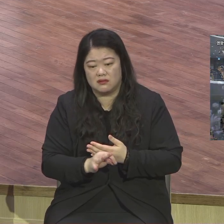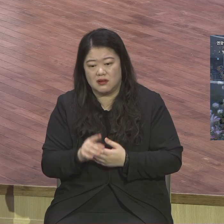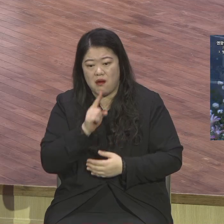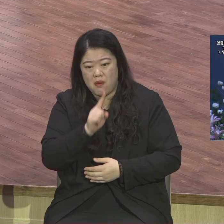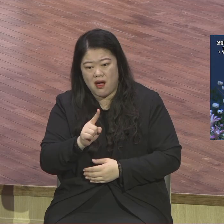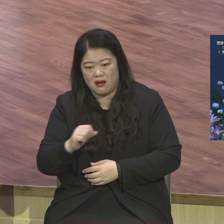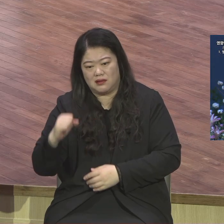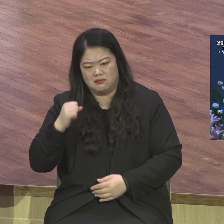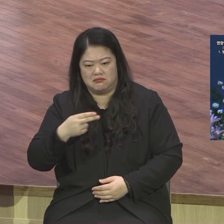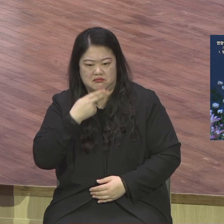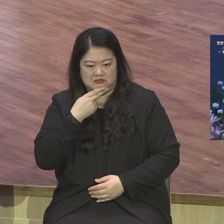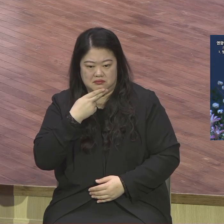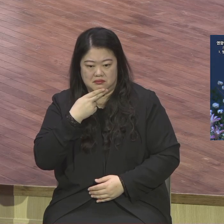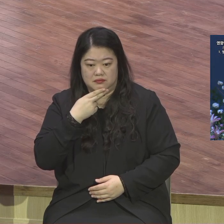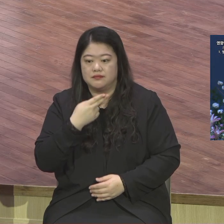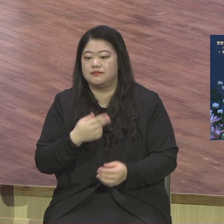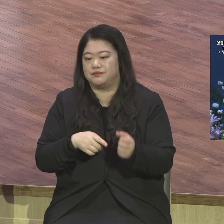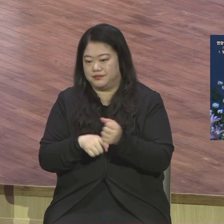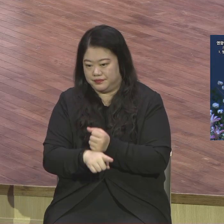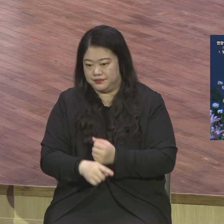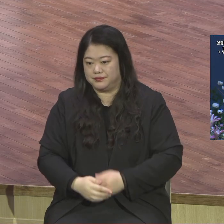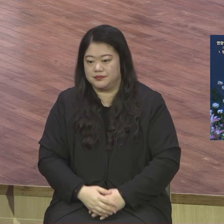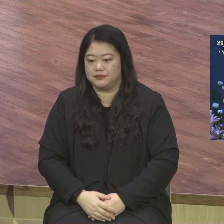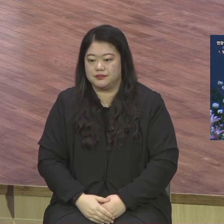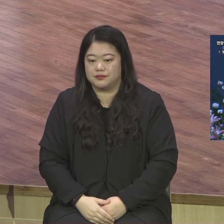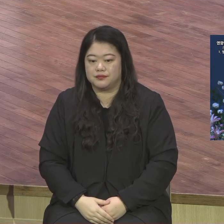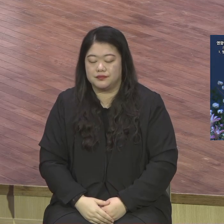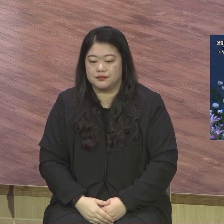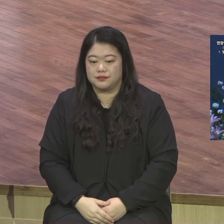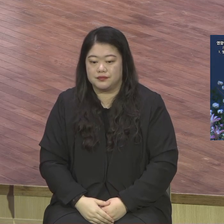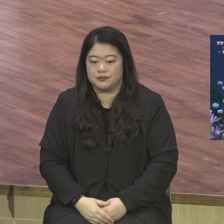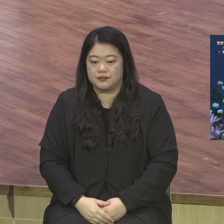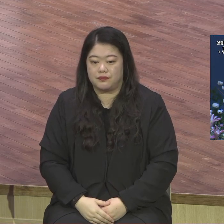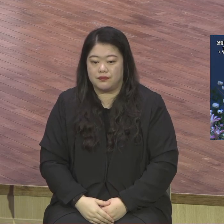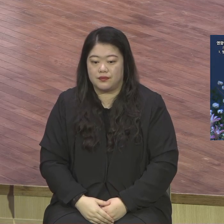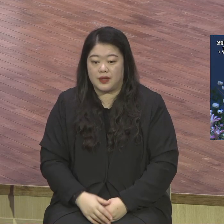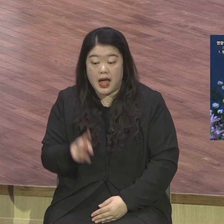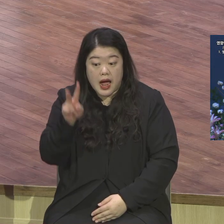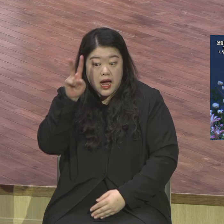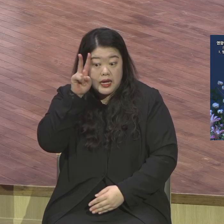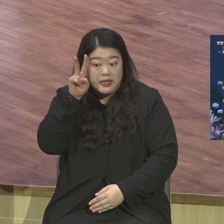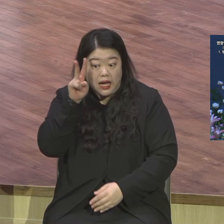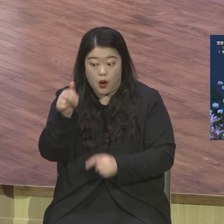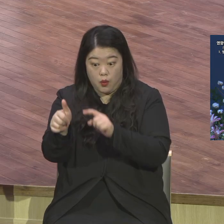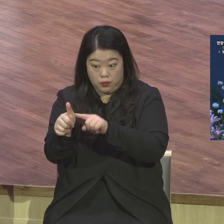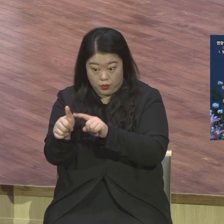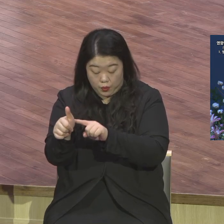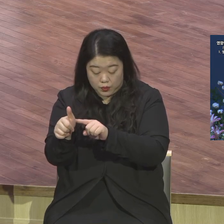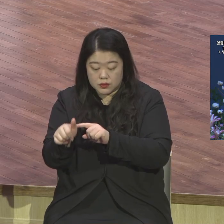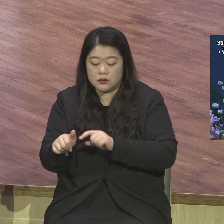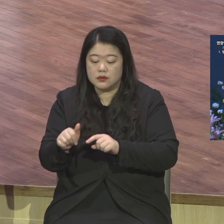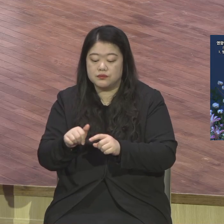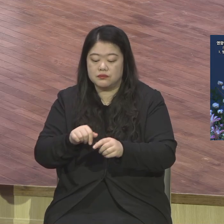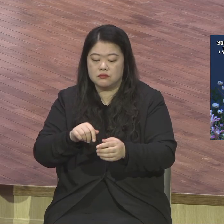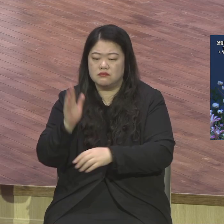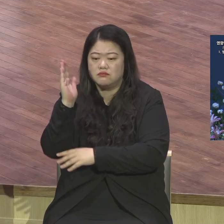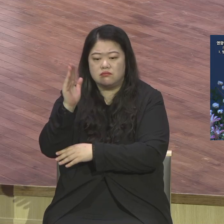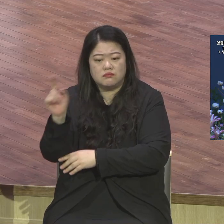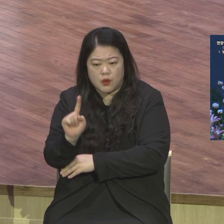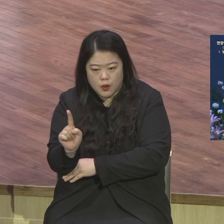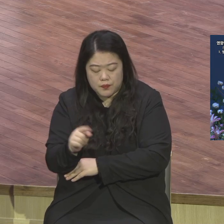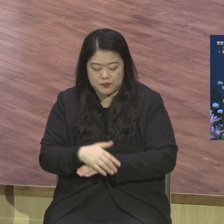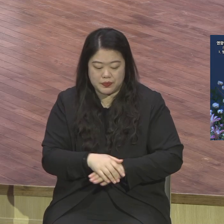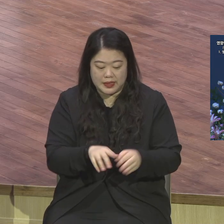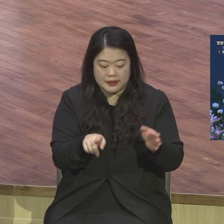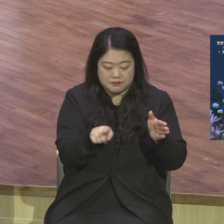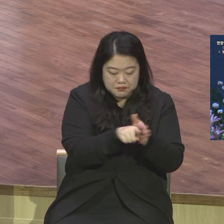본문을 이해하는 데 있어서 제일 중요한 것은 야고보가 행함과 믿음을